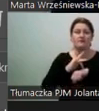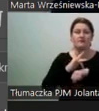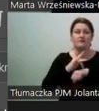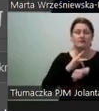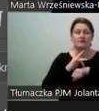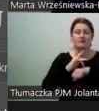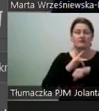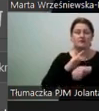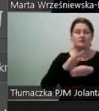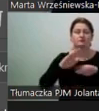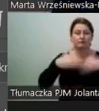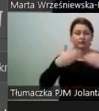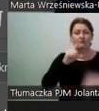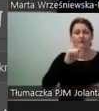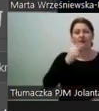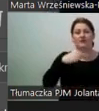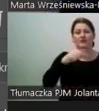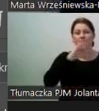pliku PDF.